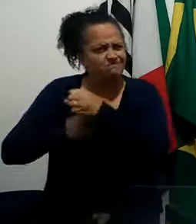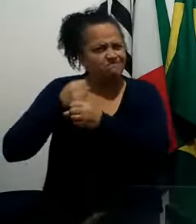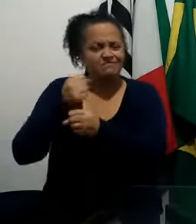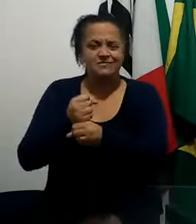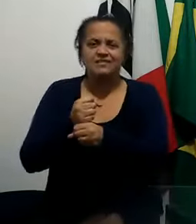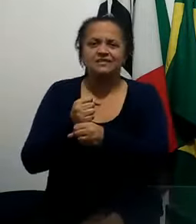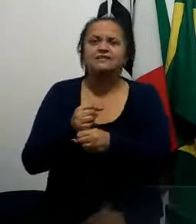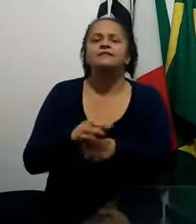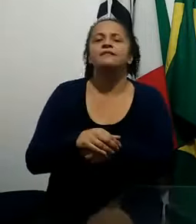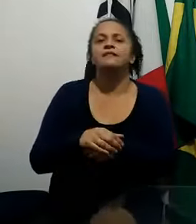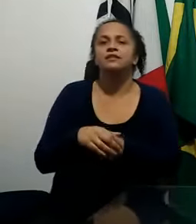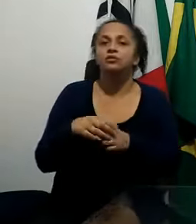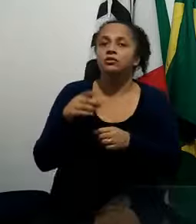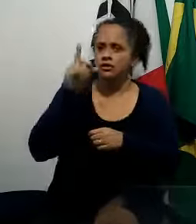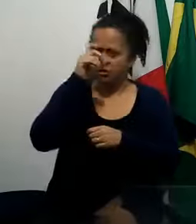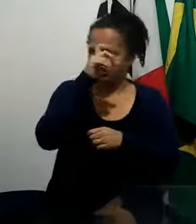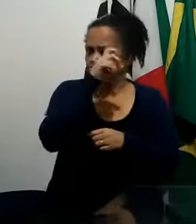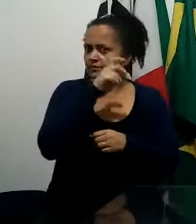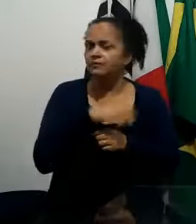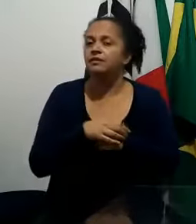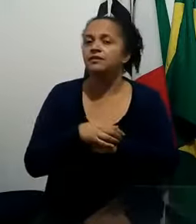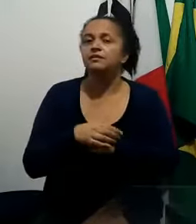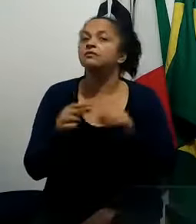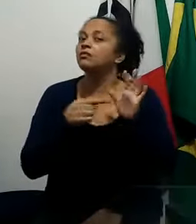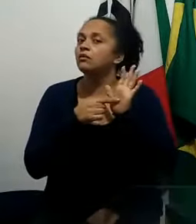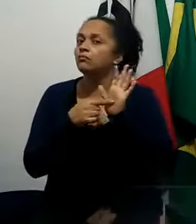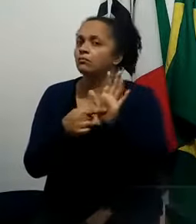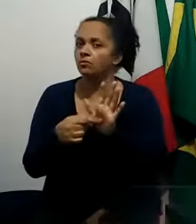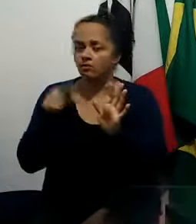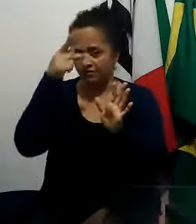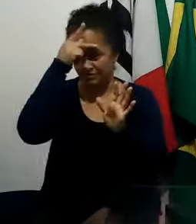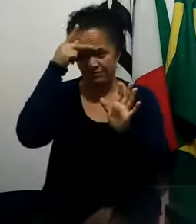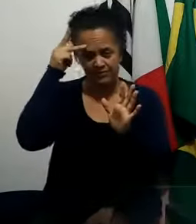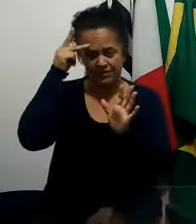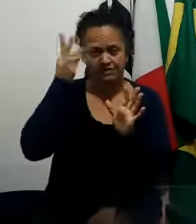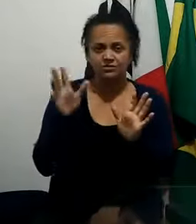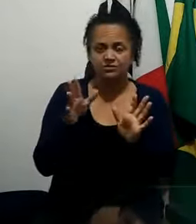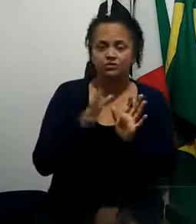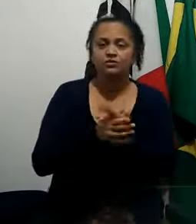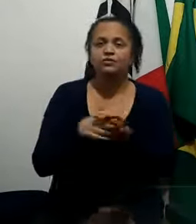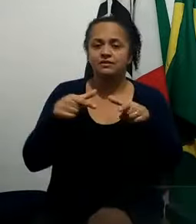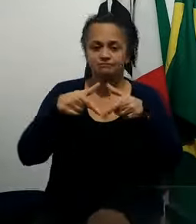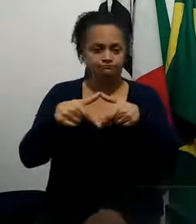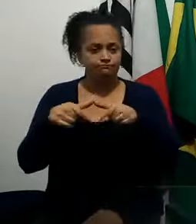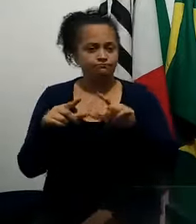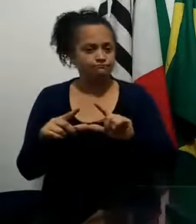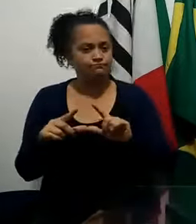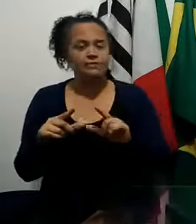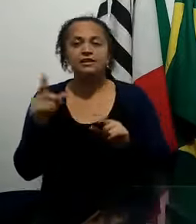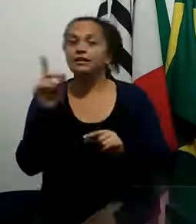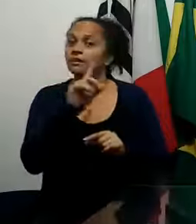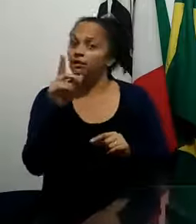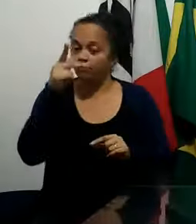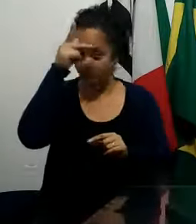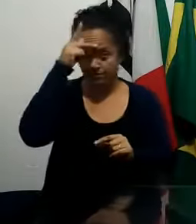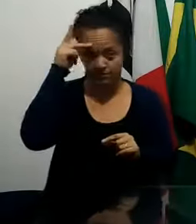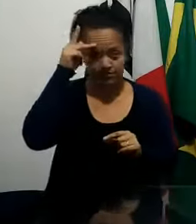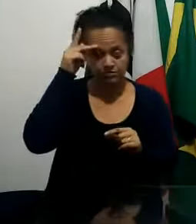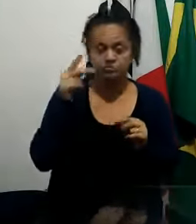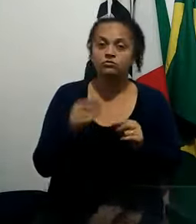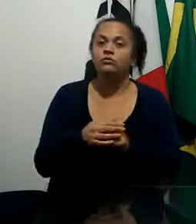para Israel e não para a igreja, a noiva de Cristo. Tem gente que acha que estão determinadas para a